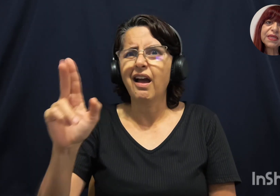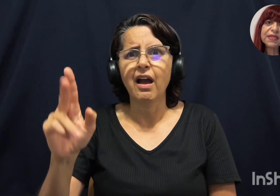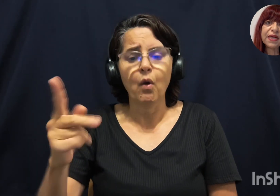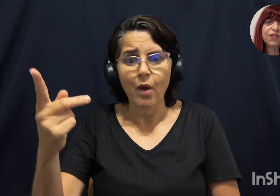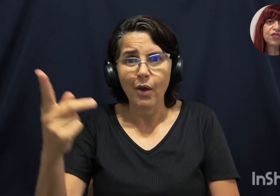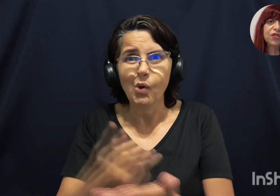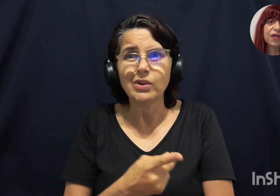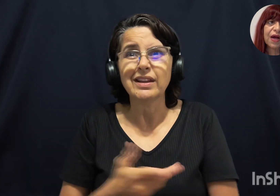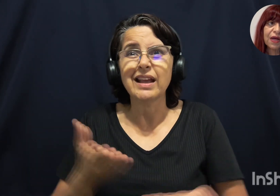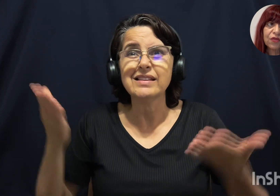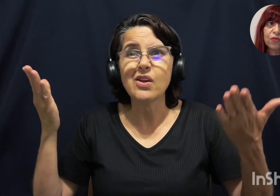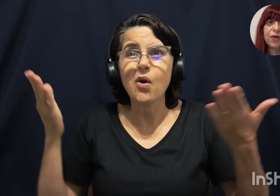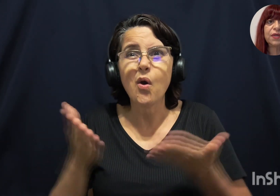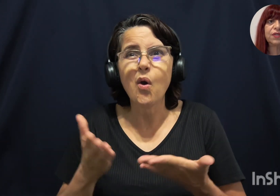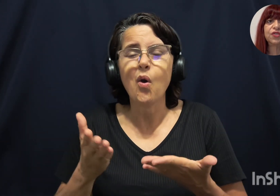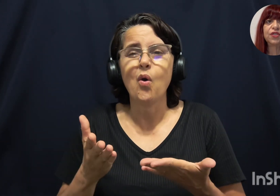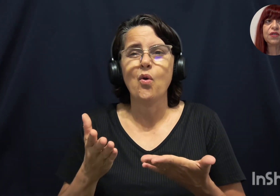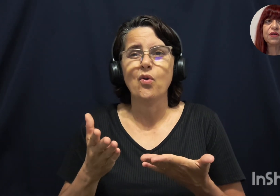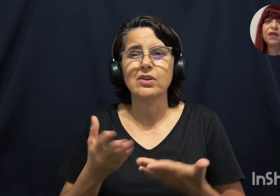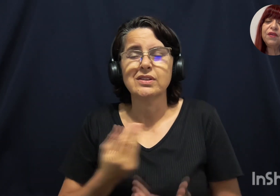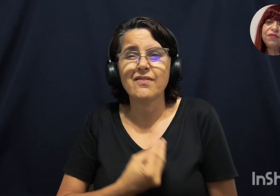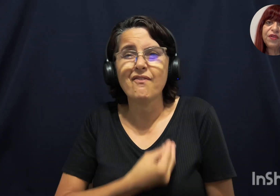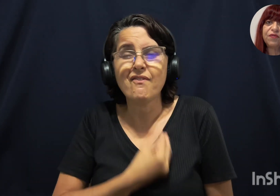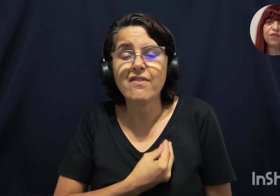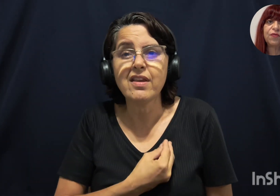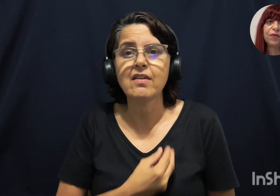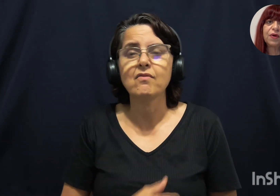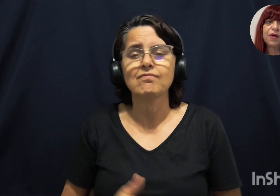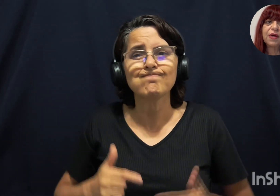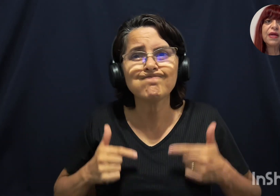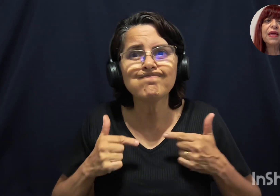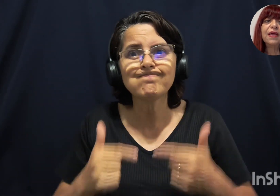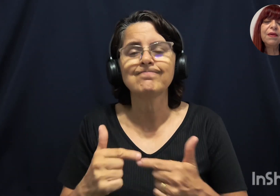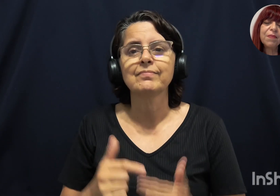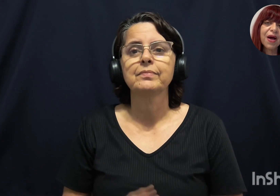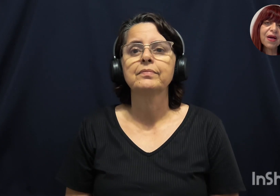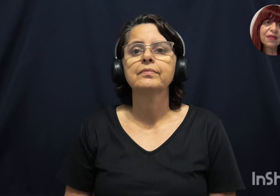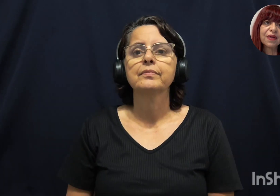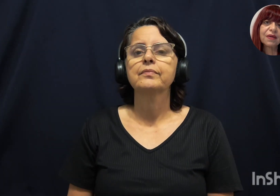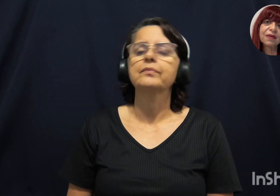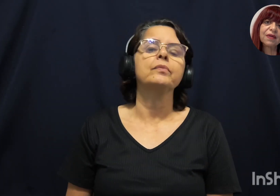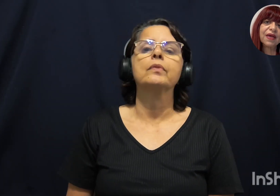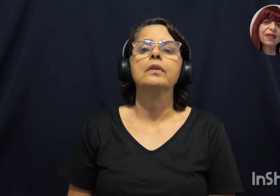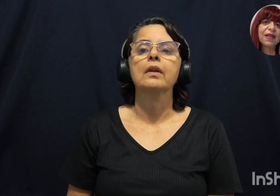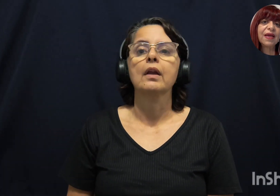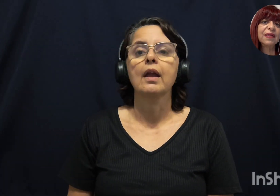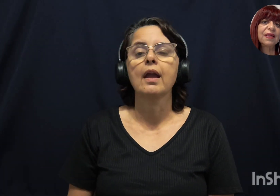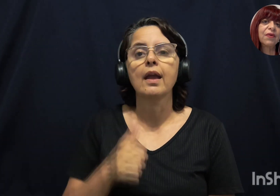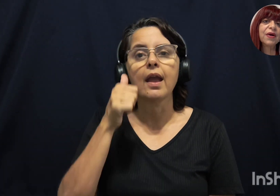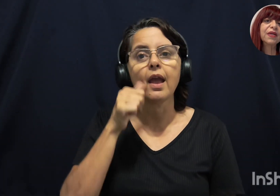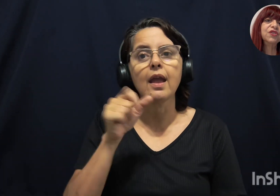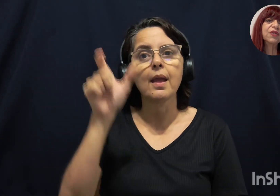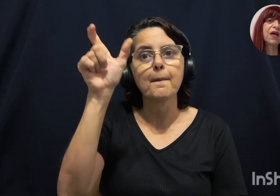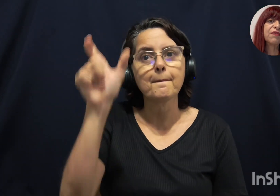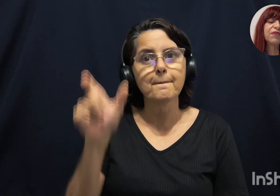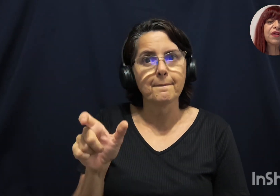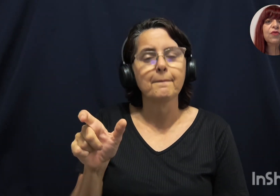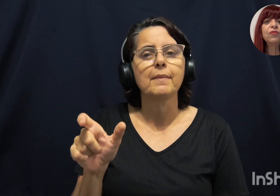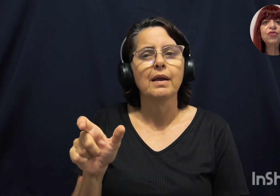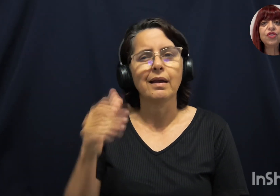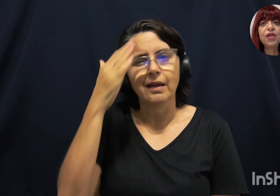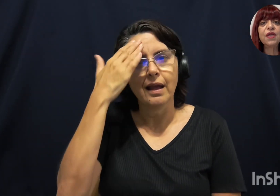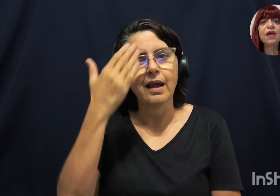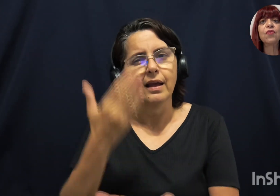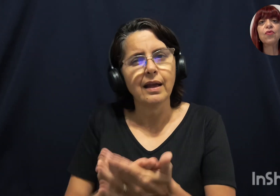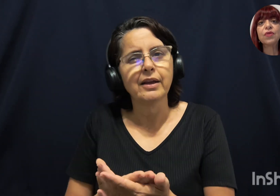mas presente, atuante e vivo. E Marta, que até então acreditava que